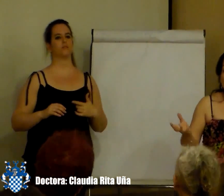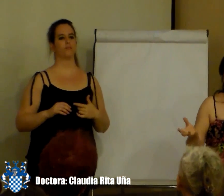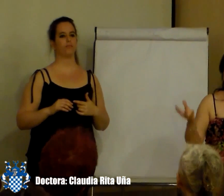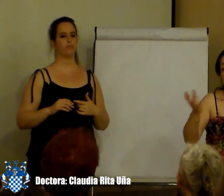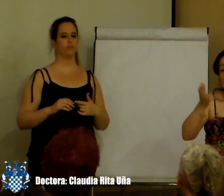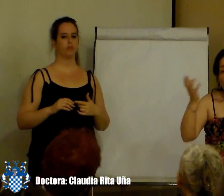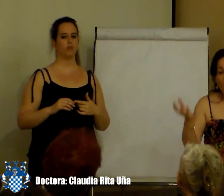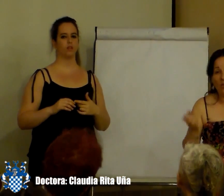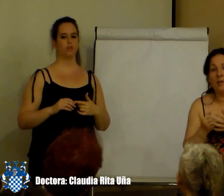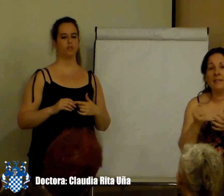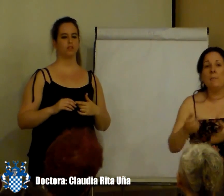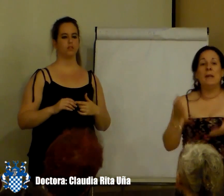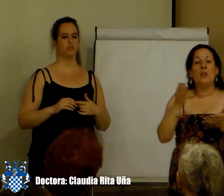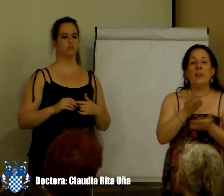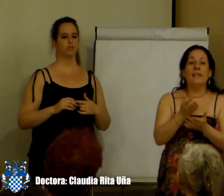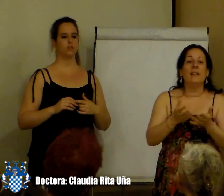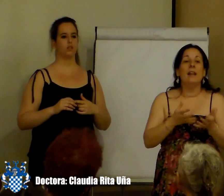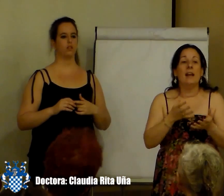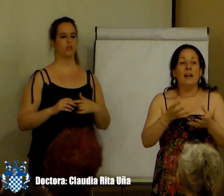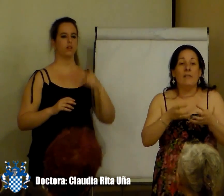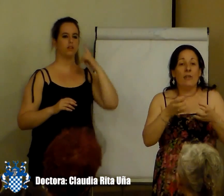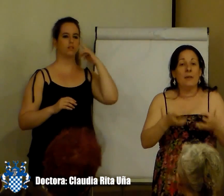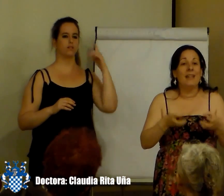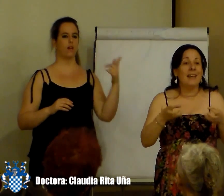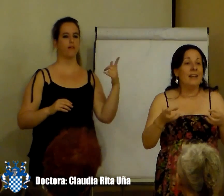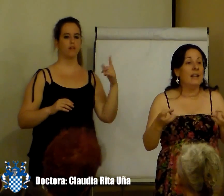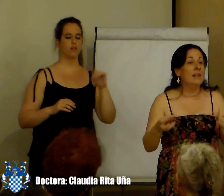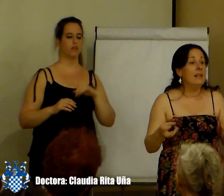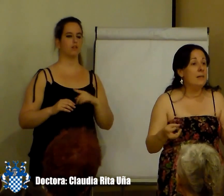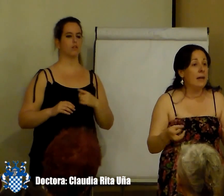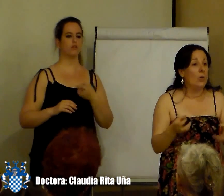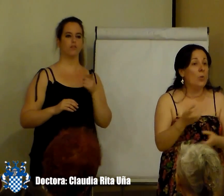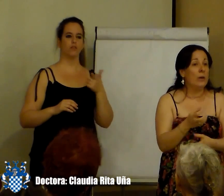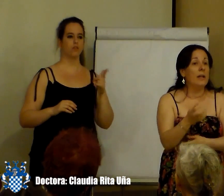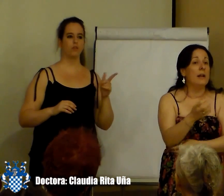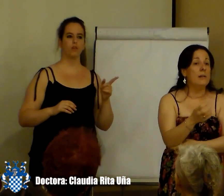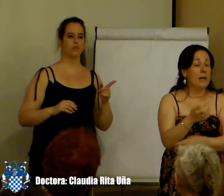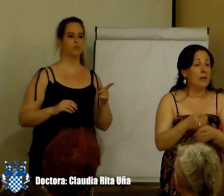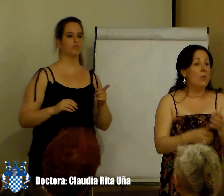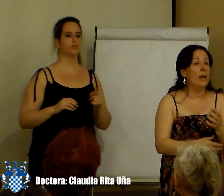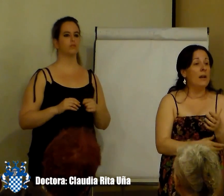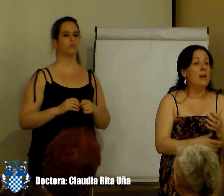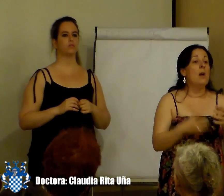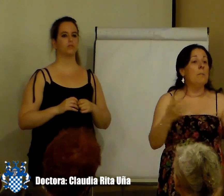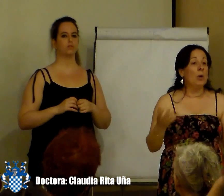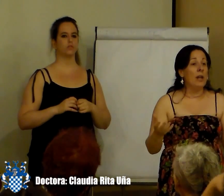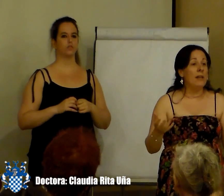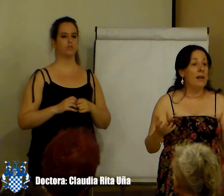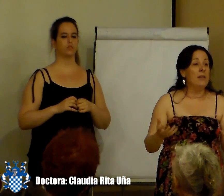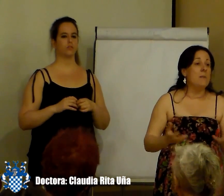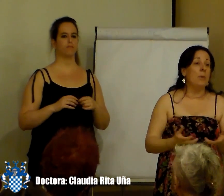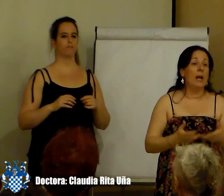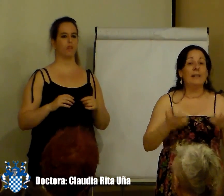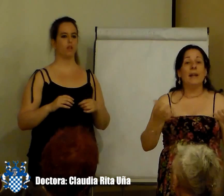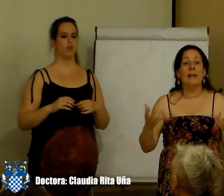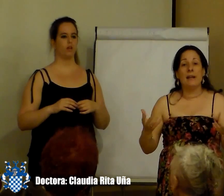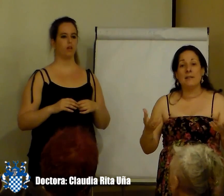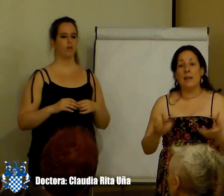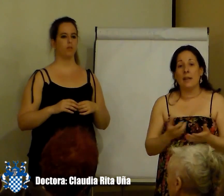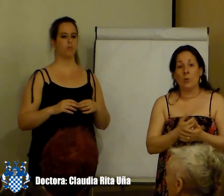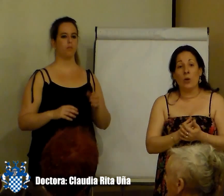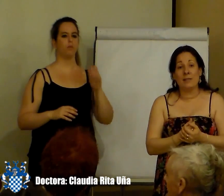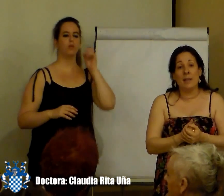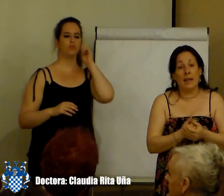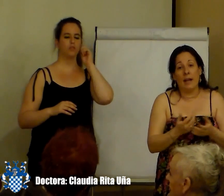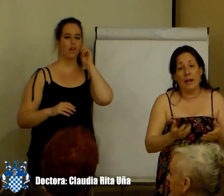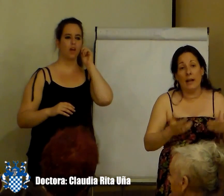todos ustedes saben, y los que no saben les explico, es la enfermedad degenerativa que ocurre a nivel articular por la edad y por las